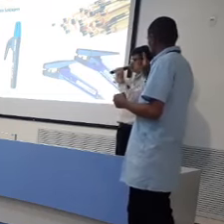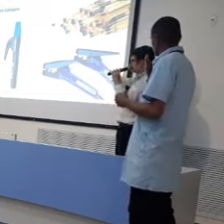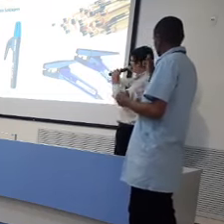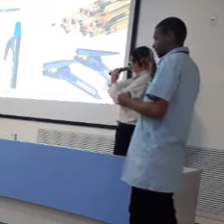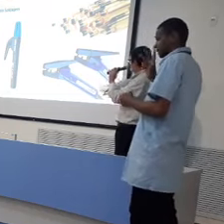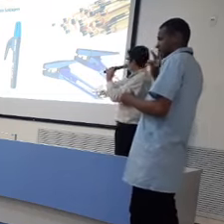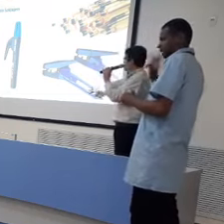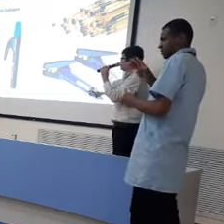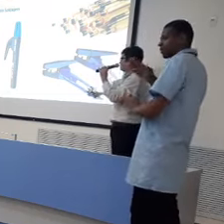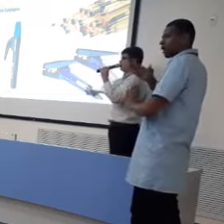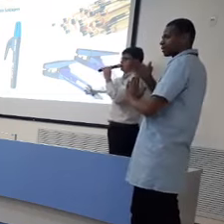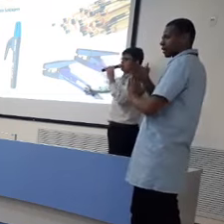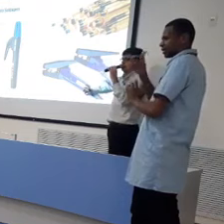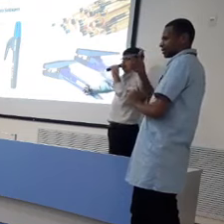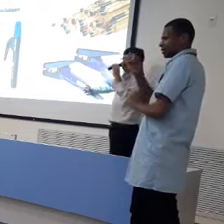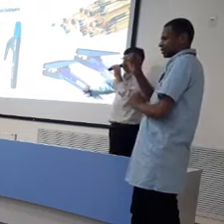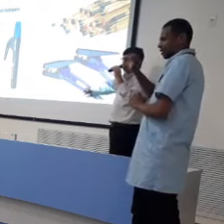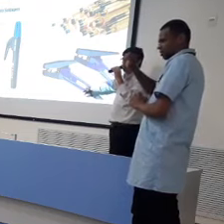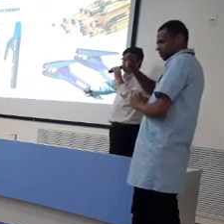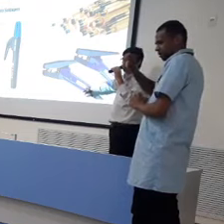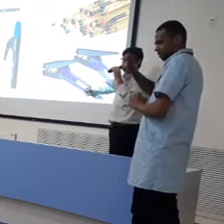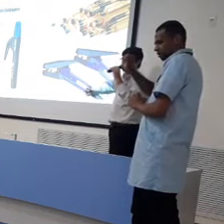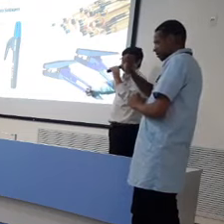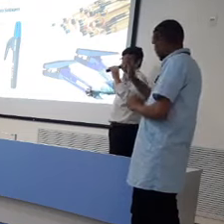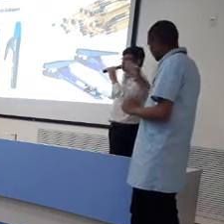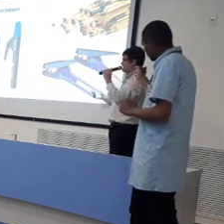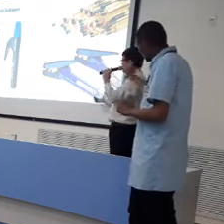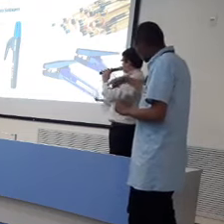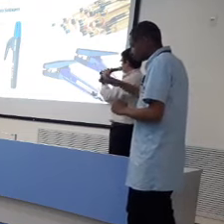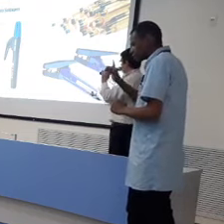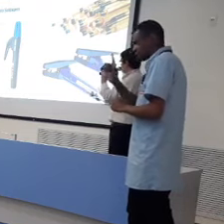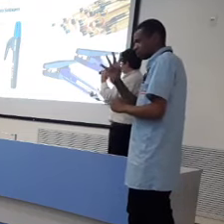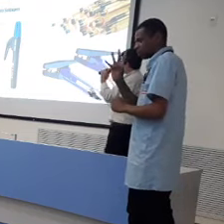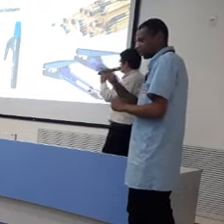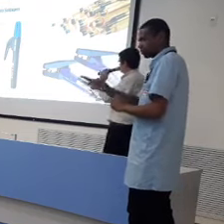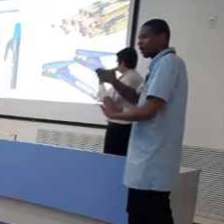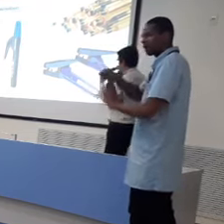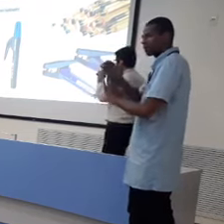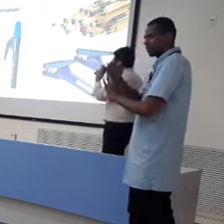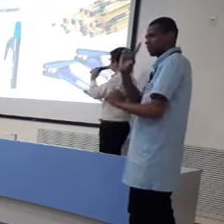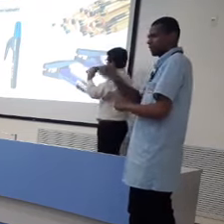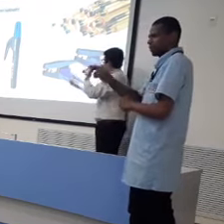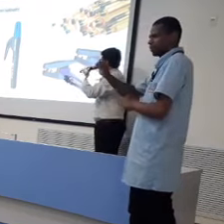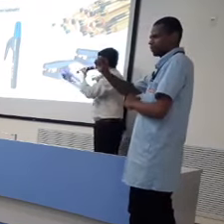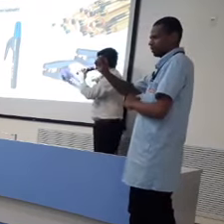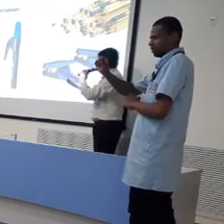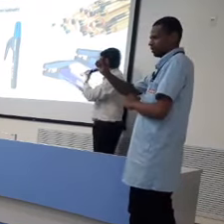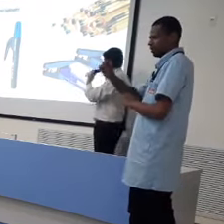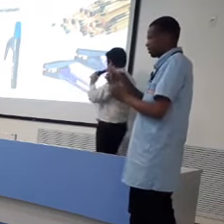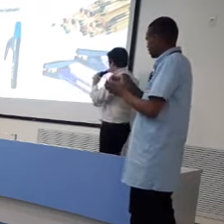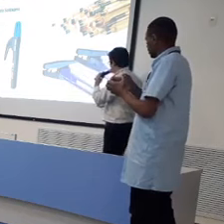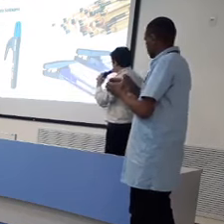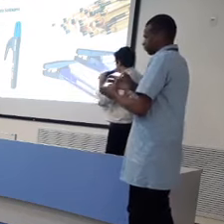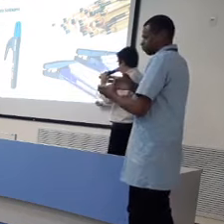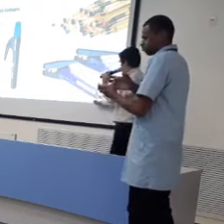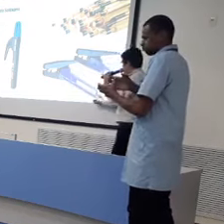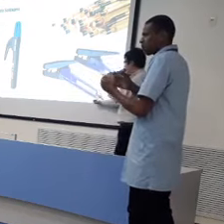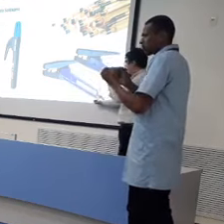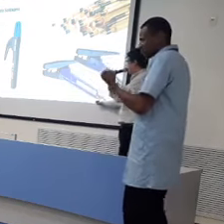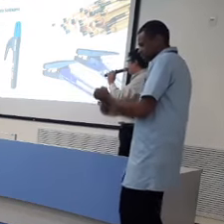amperes. O 4000 é para até 1000 amperes. É claro que esse ele é mais encorpado, vai ter o corpo mais